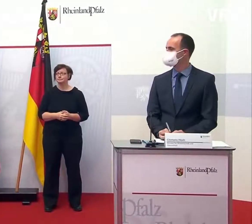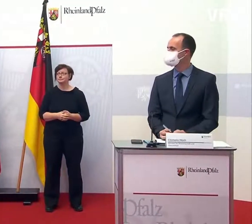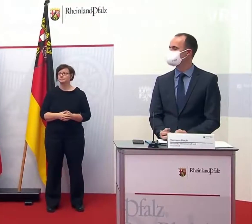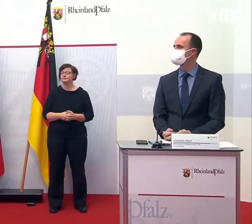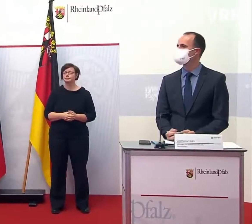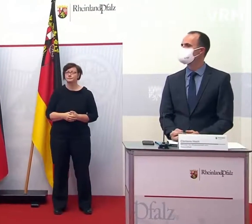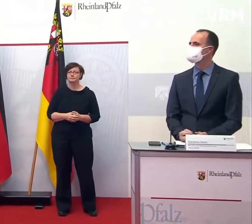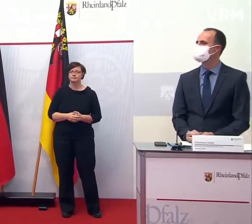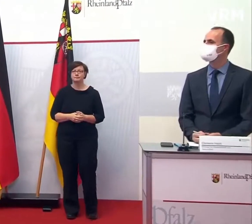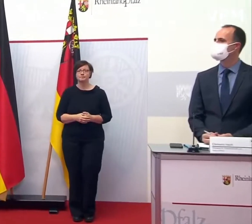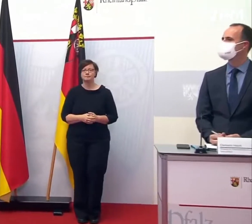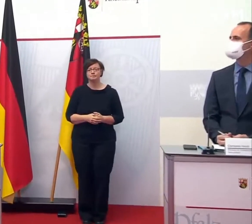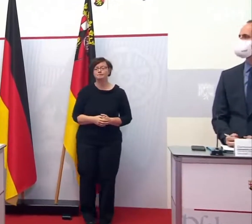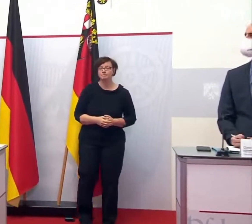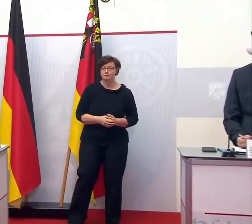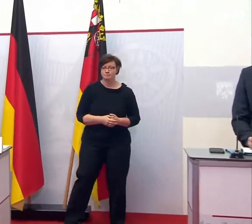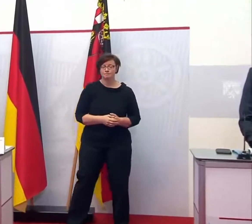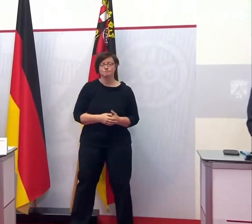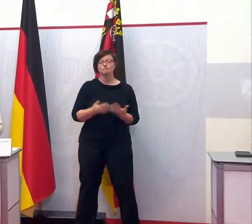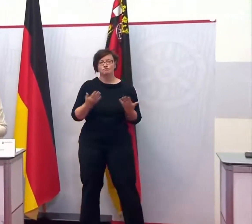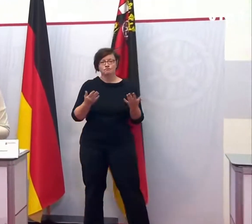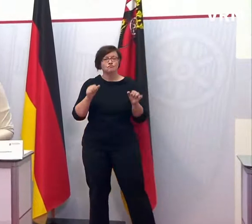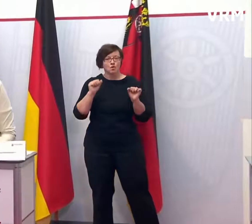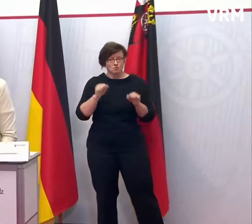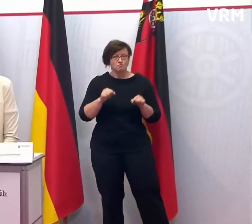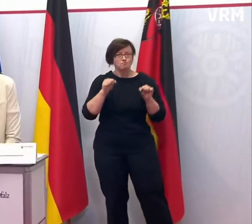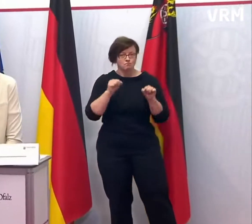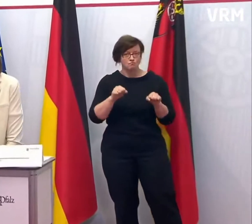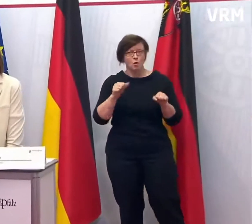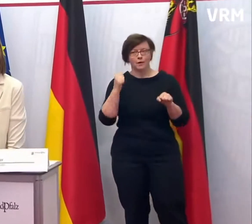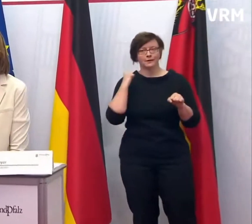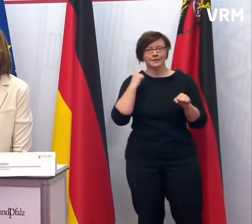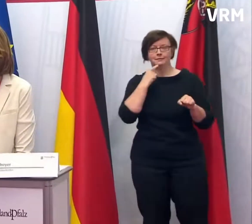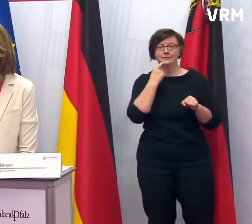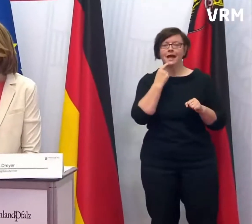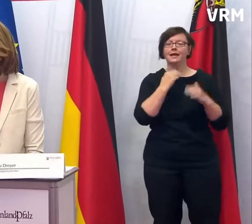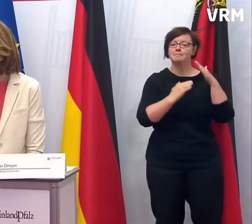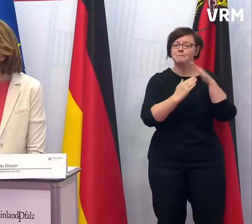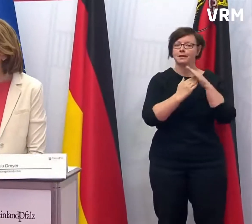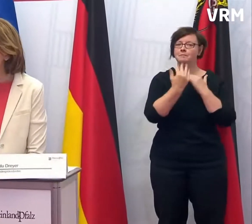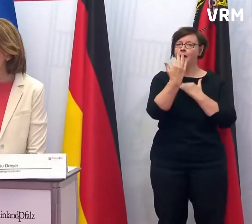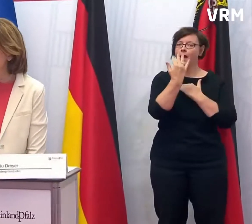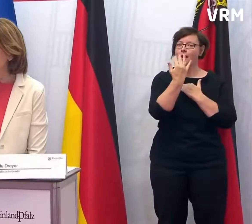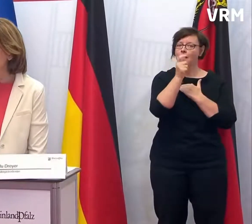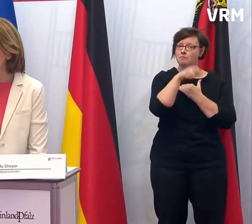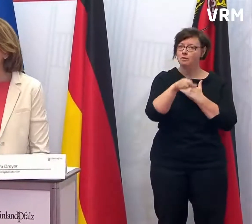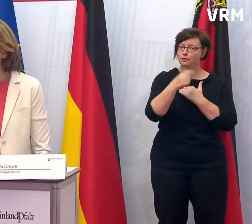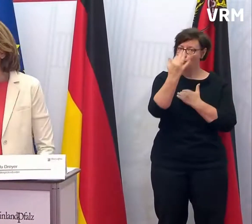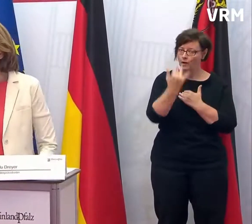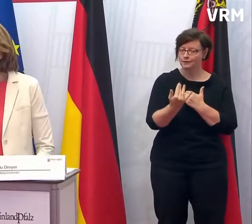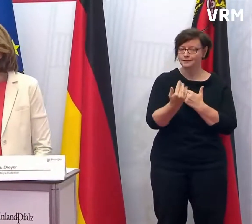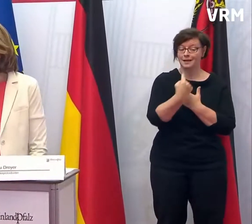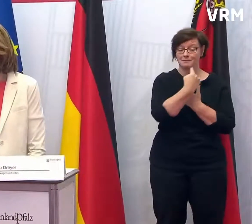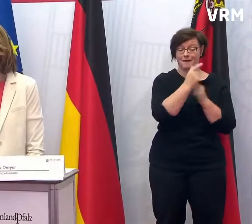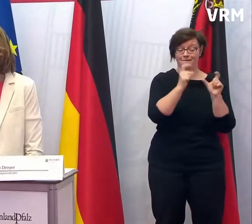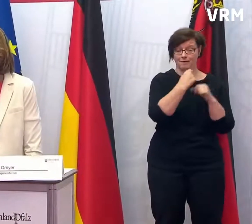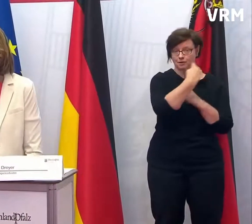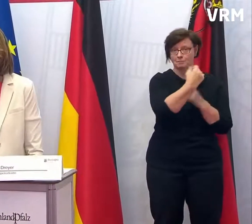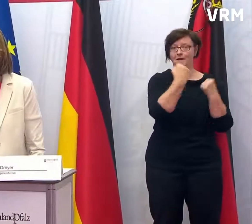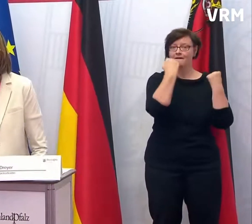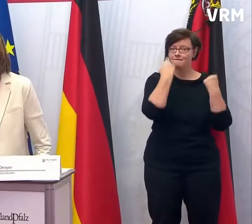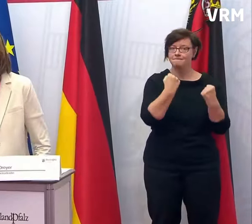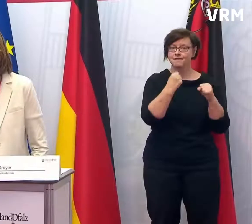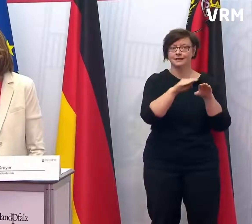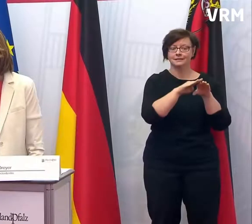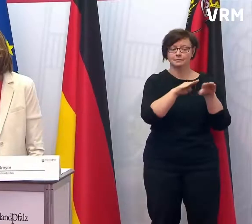Ja, Herr Gehricke, das ist möglich in dem Rahmen, in dem ich das eben gesagt habe. Allerdings müssen die Veranstalter feste Plätze